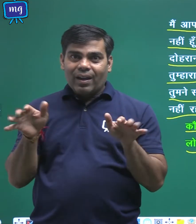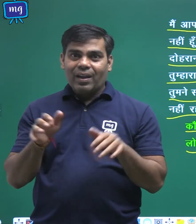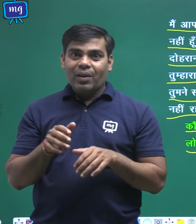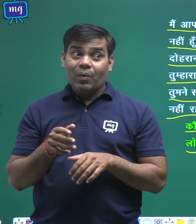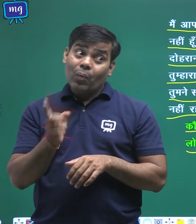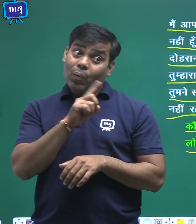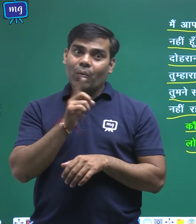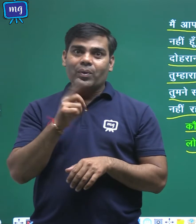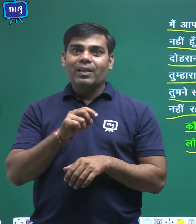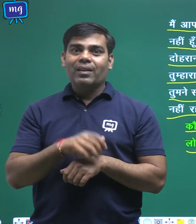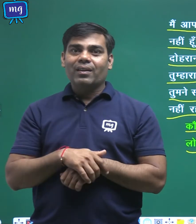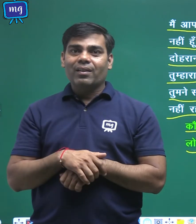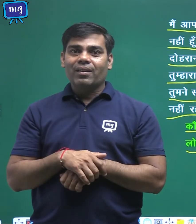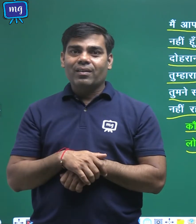भी